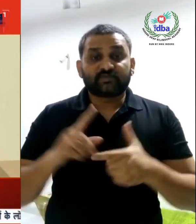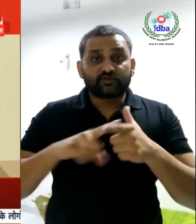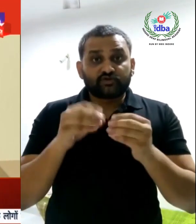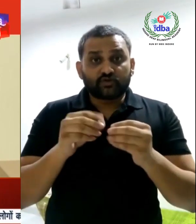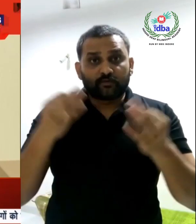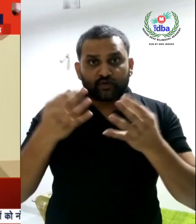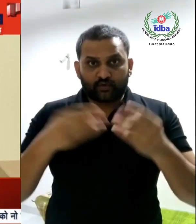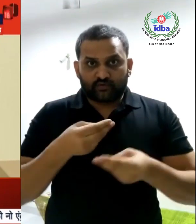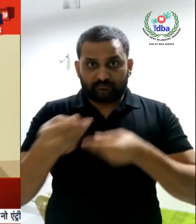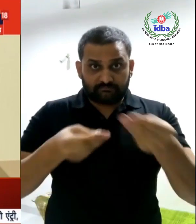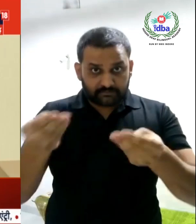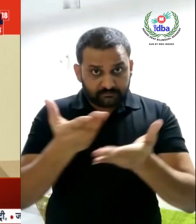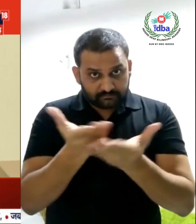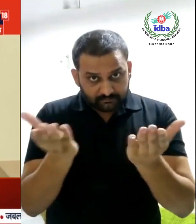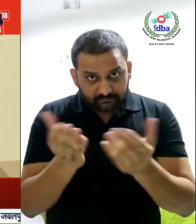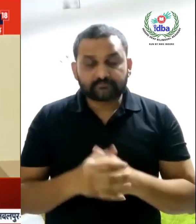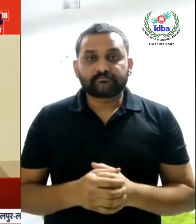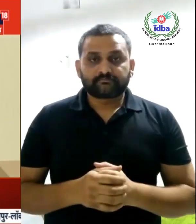रोजगार के नए अवसर सृजित करना है